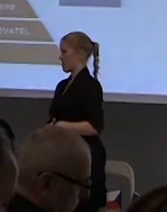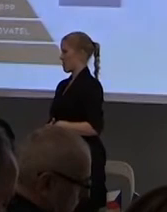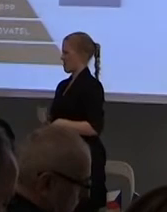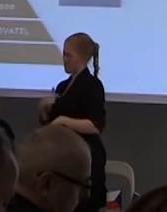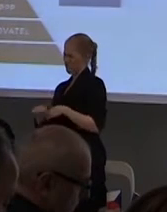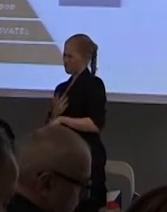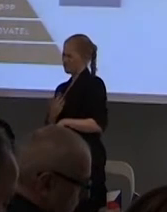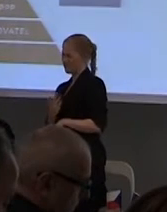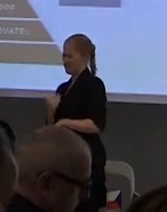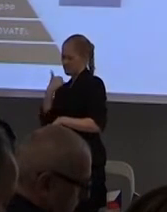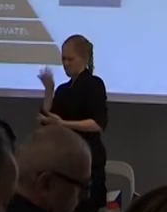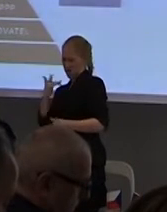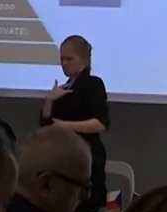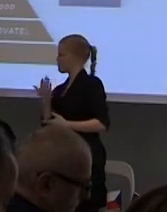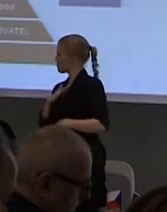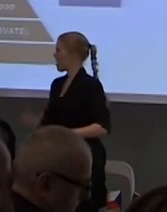úplně nezdá.